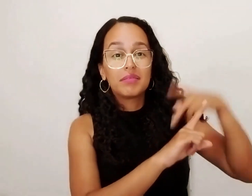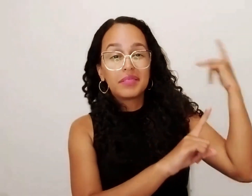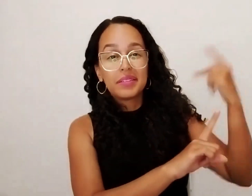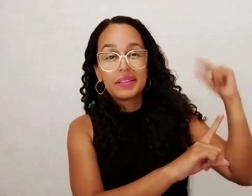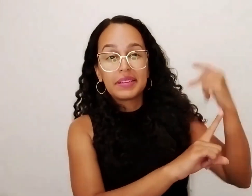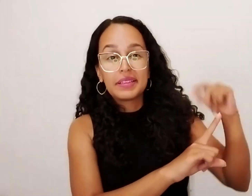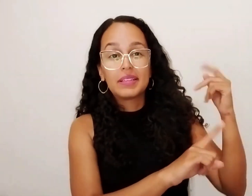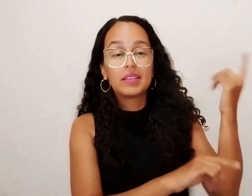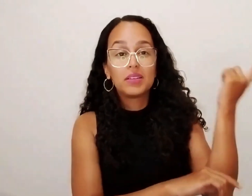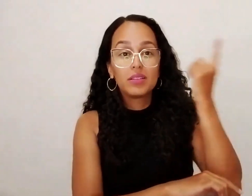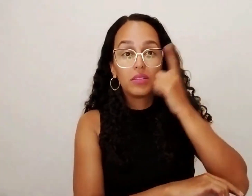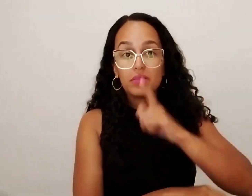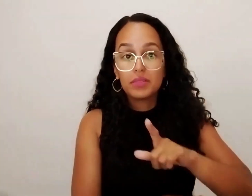Vem a sol.